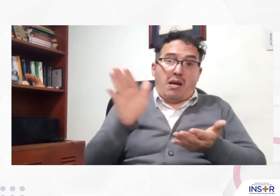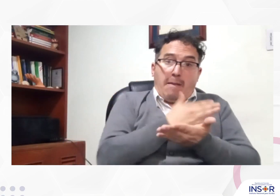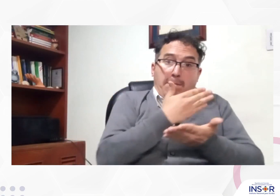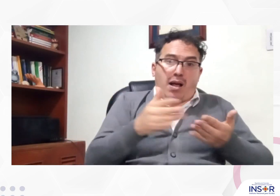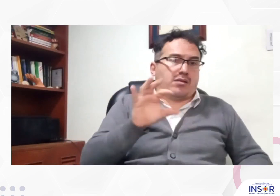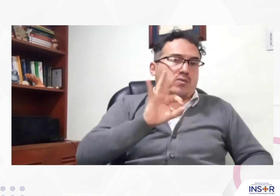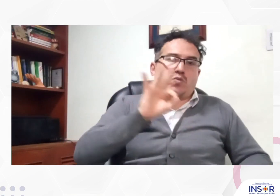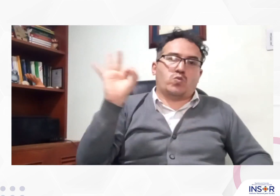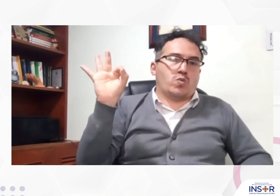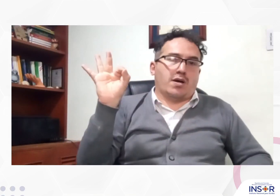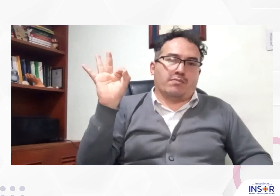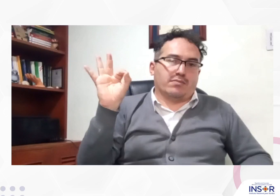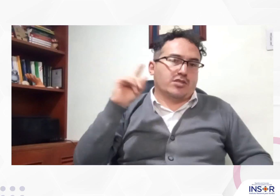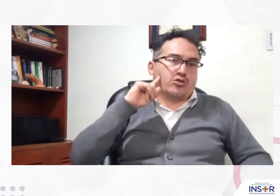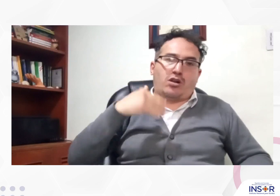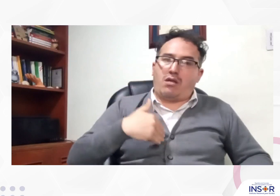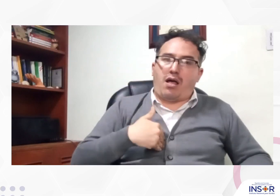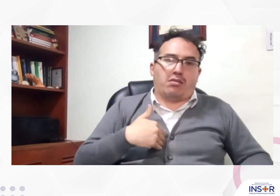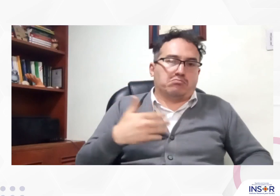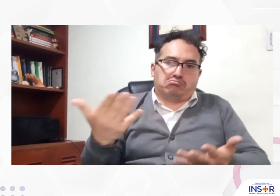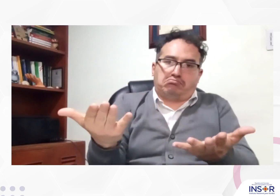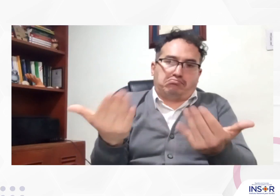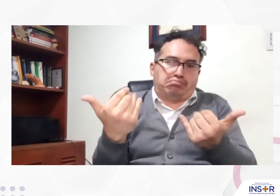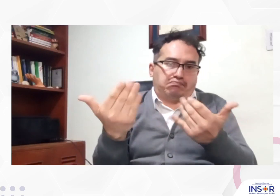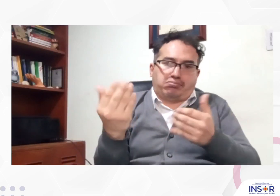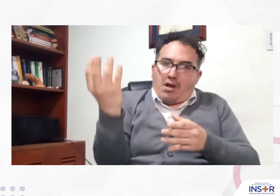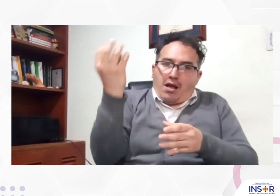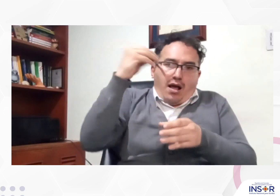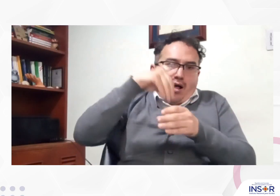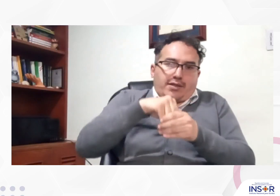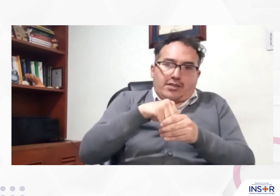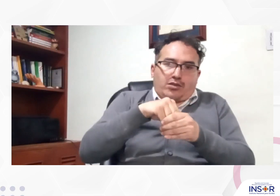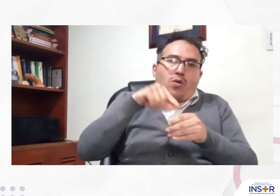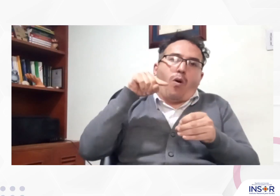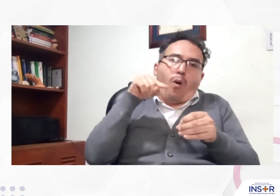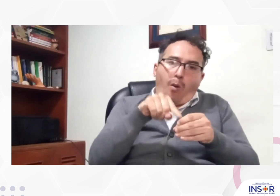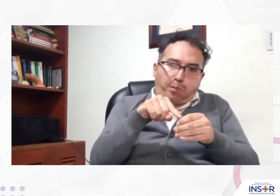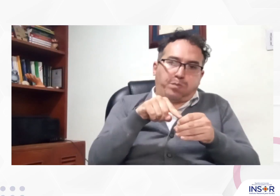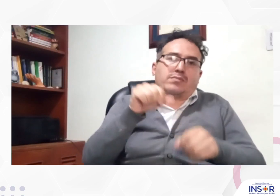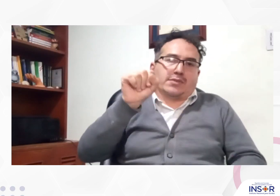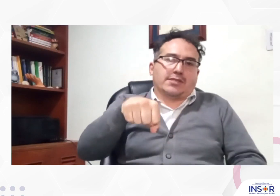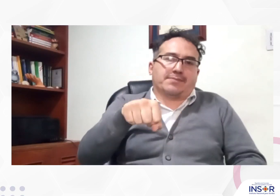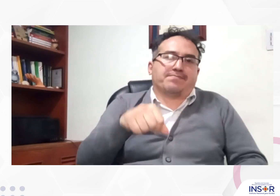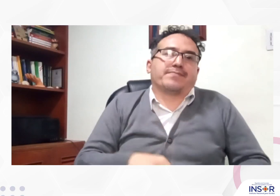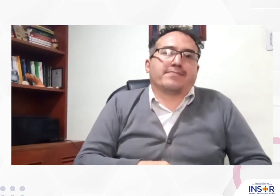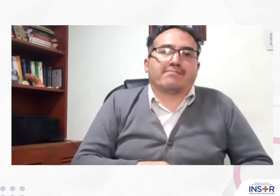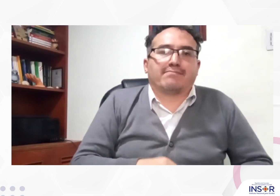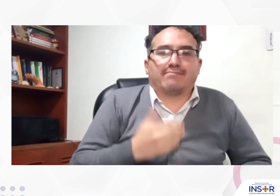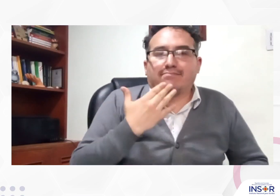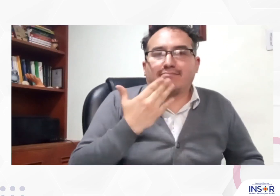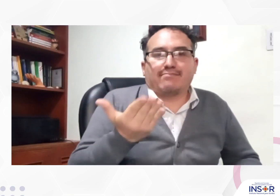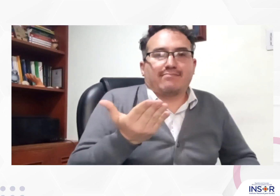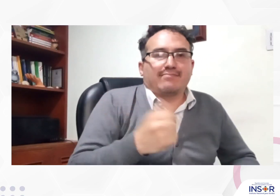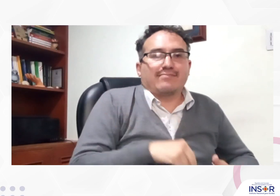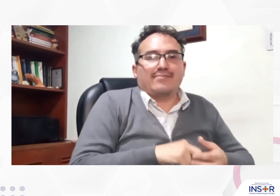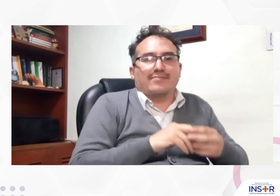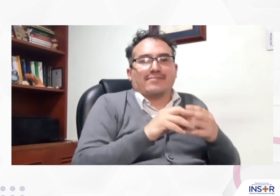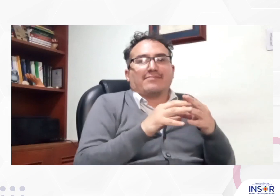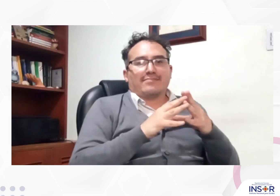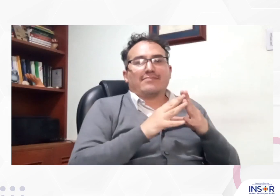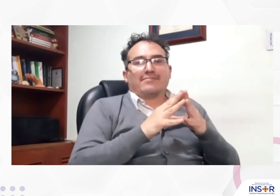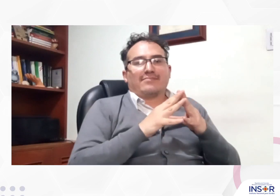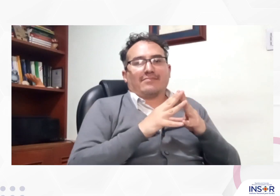pero esto no los excluye ni los deja tampoco apartados y en la sordidad inclusive hay una invitación a ser parte